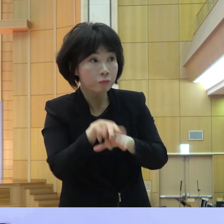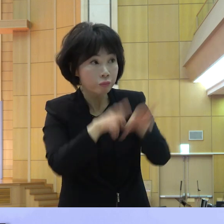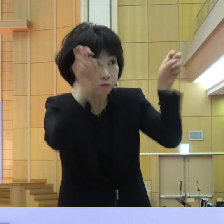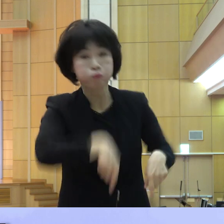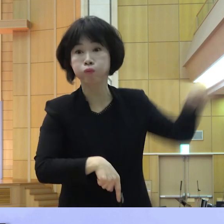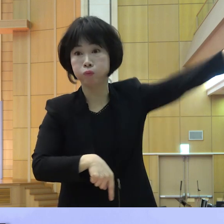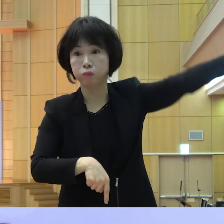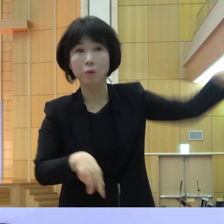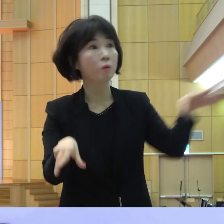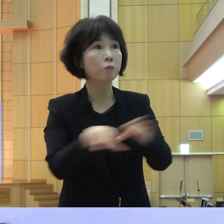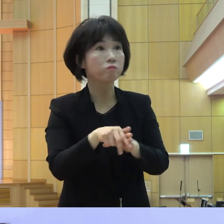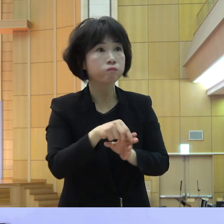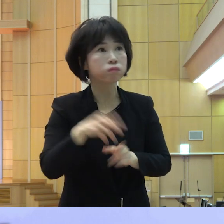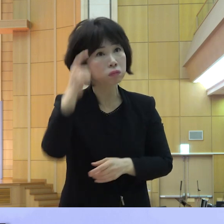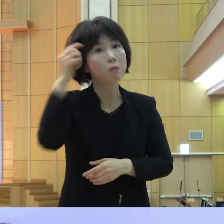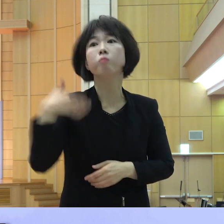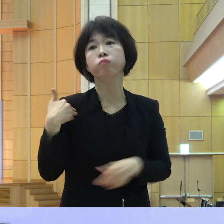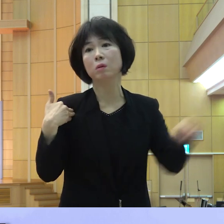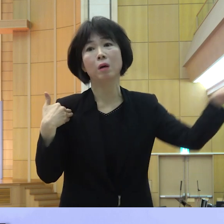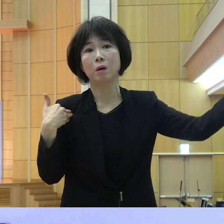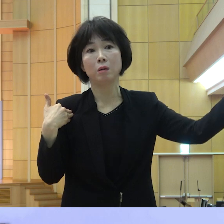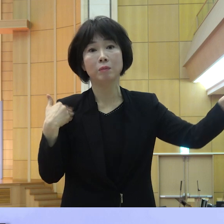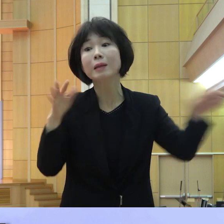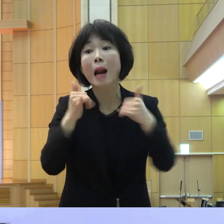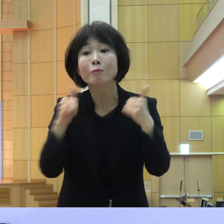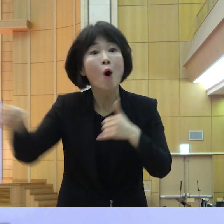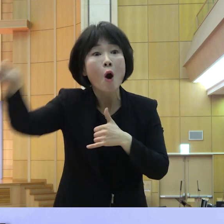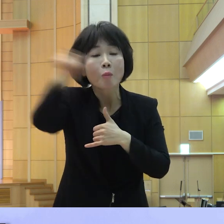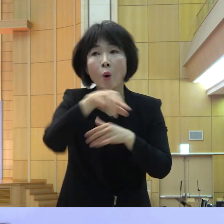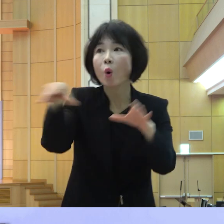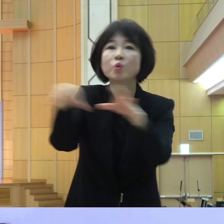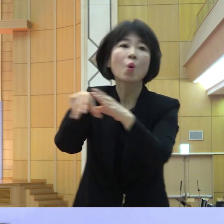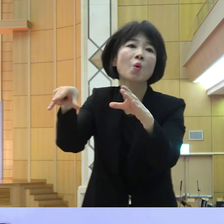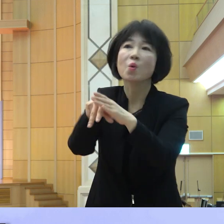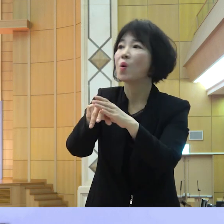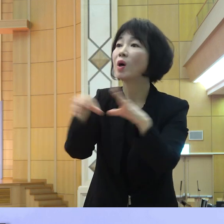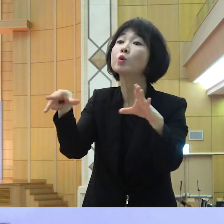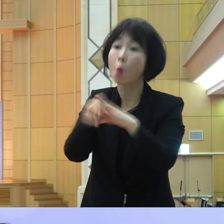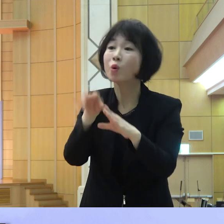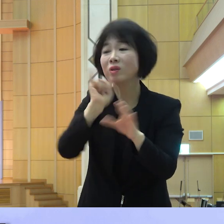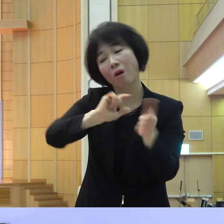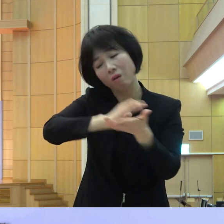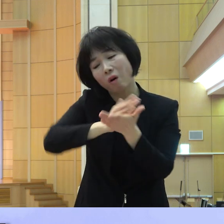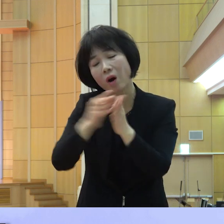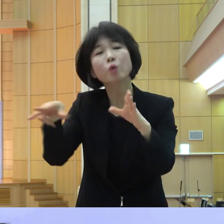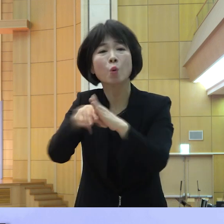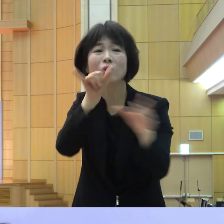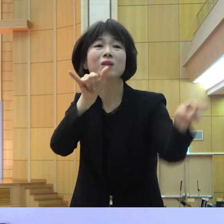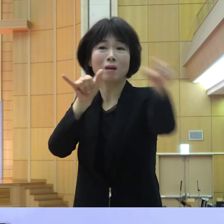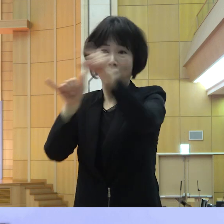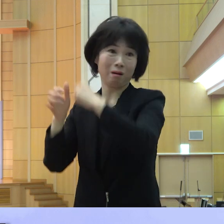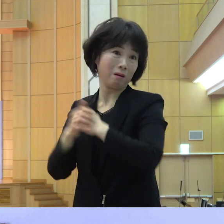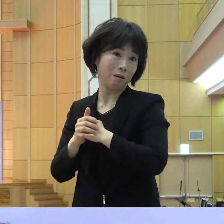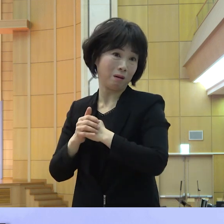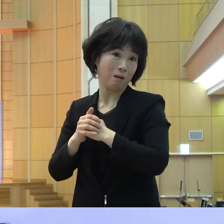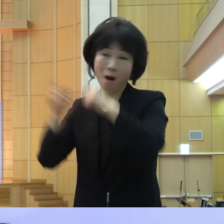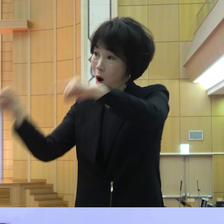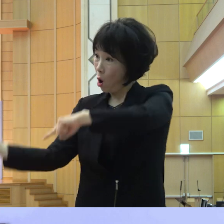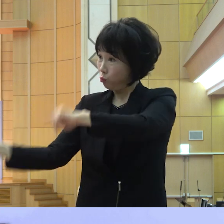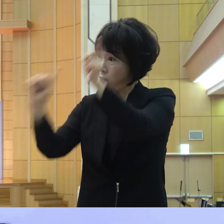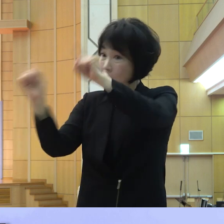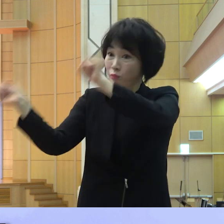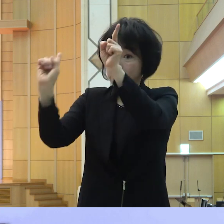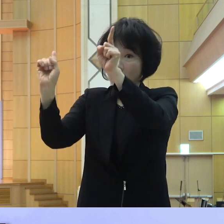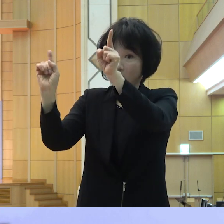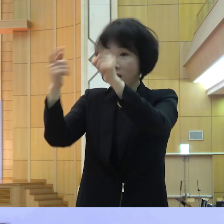근데 사람들에게는 종교라고는 있지요. 근데 종교가 여러 종교가 있긴 한데 부활이 있는 종교는